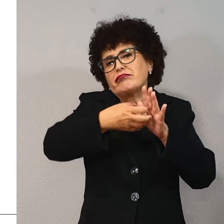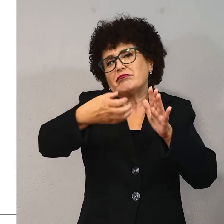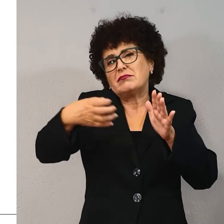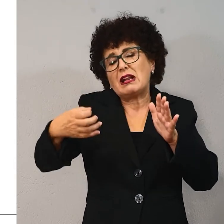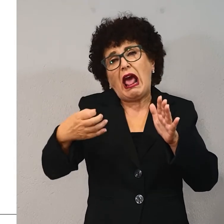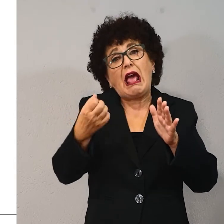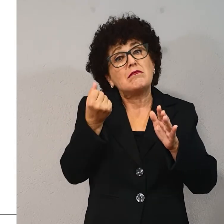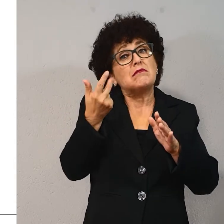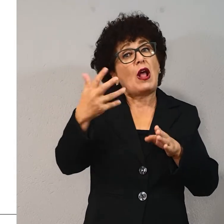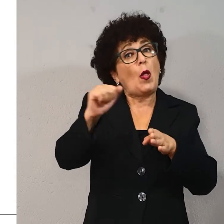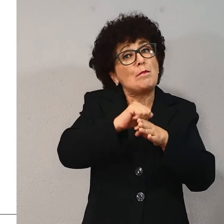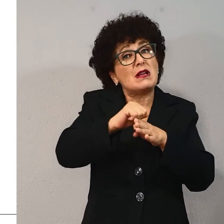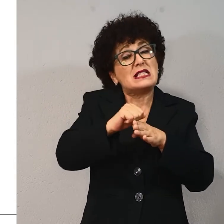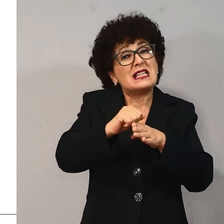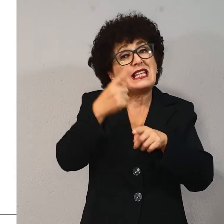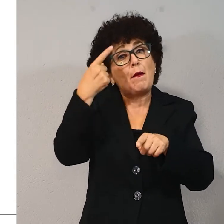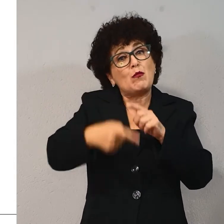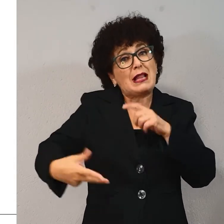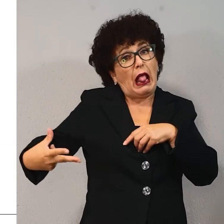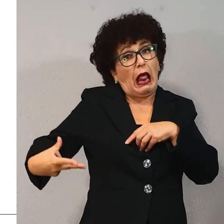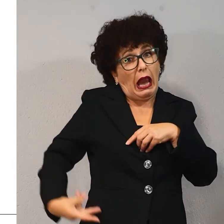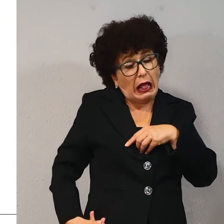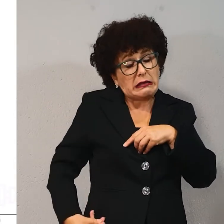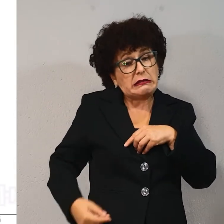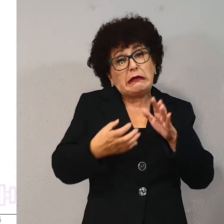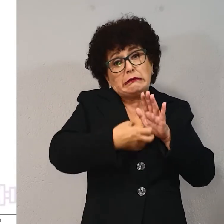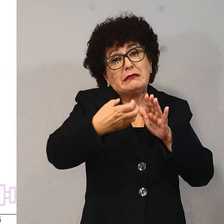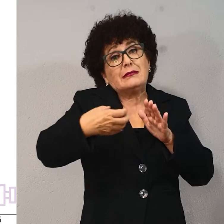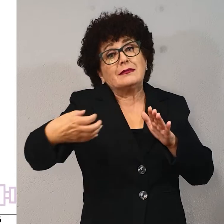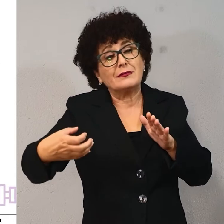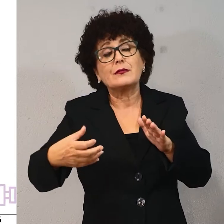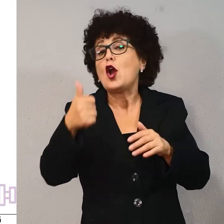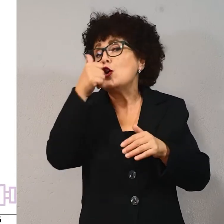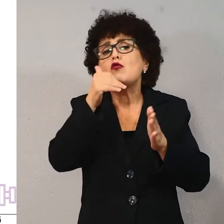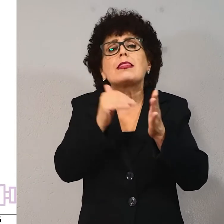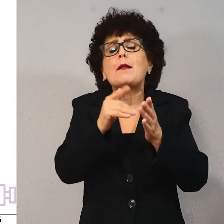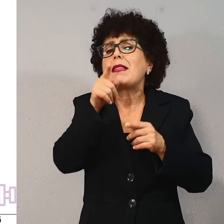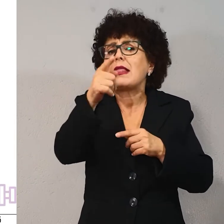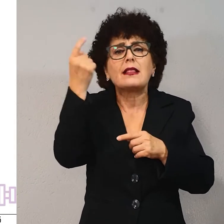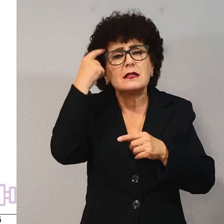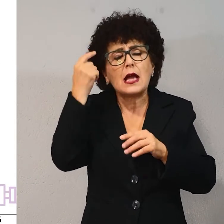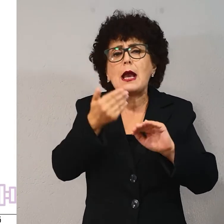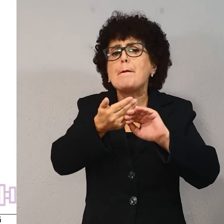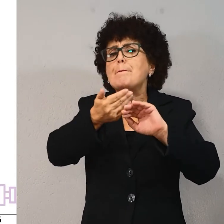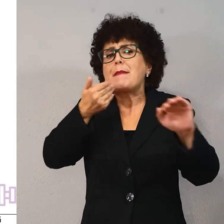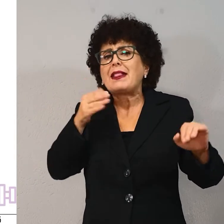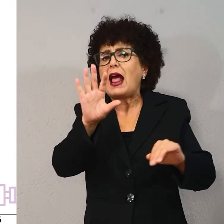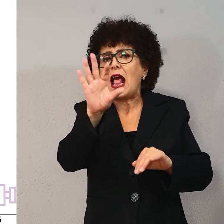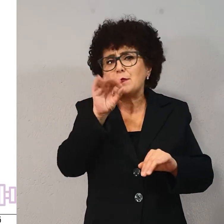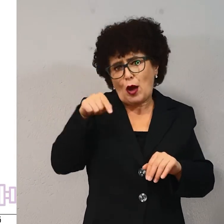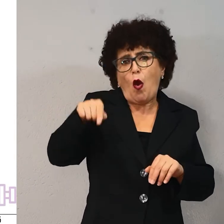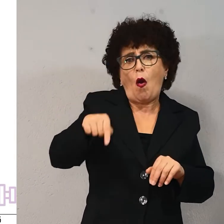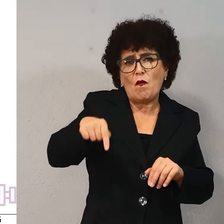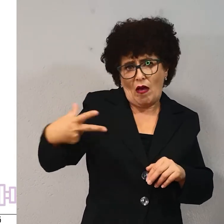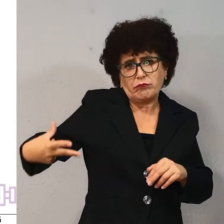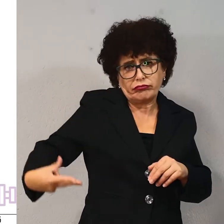неколку месеци по последната инекција. Што треба да знаеш пред да го одбереш овој